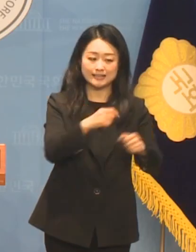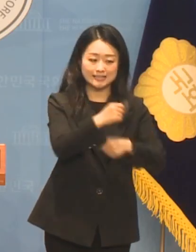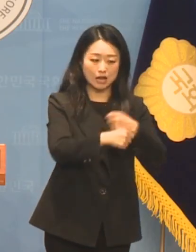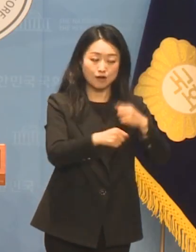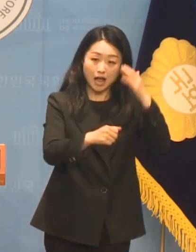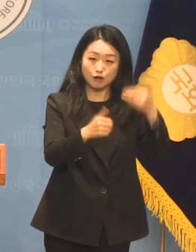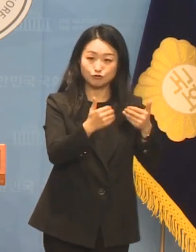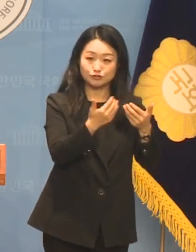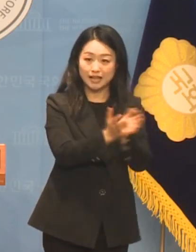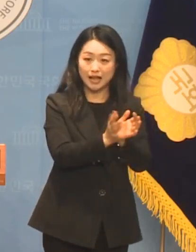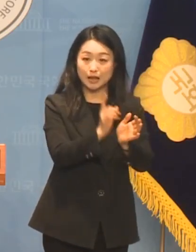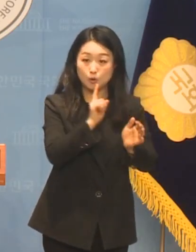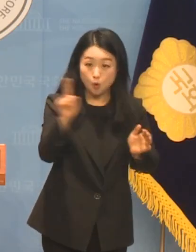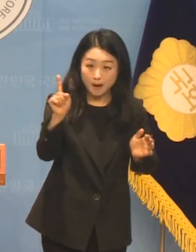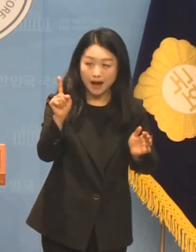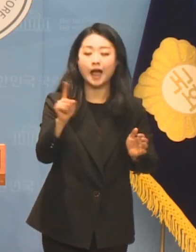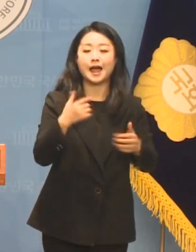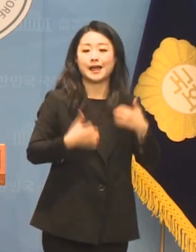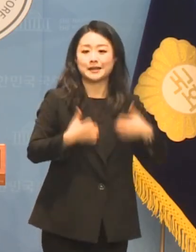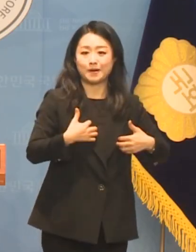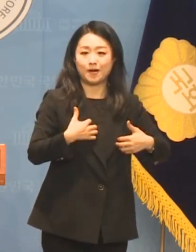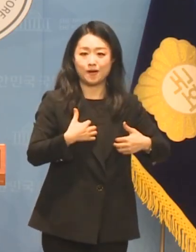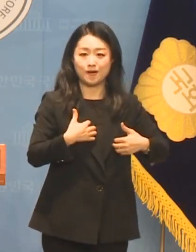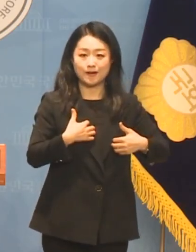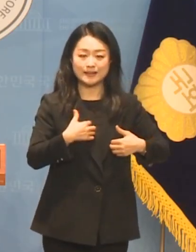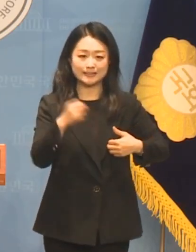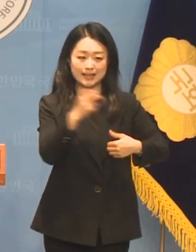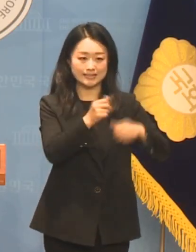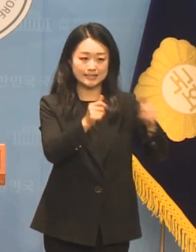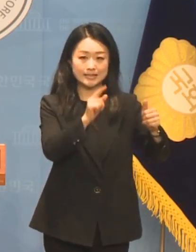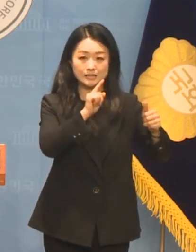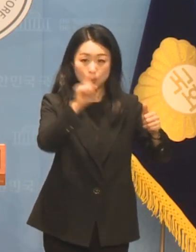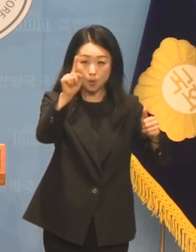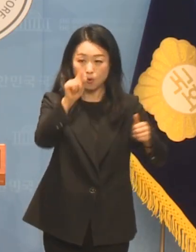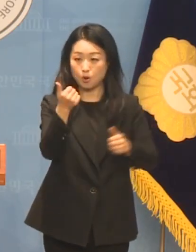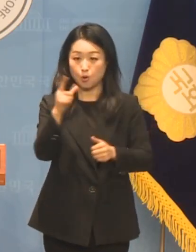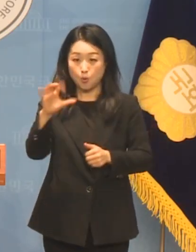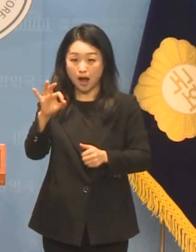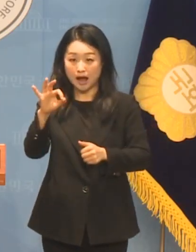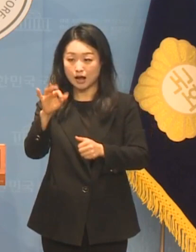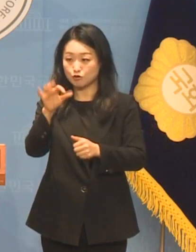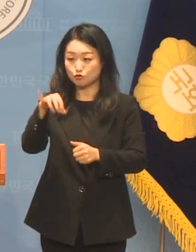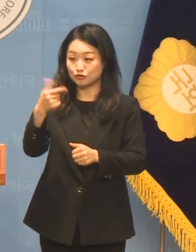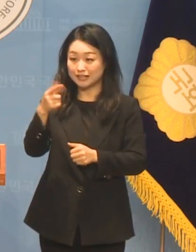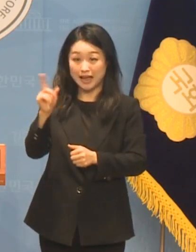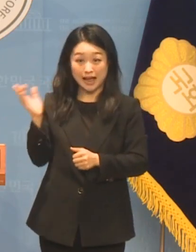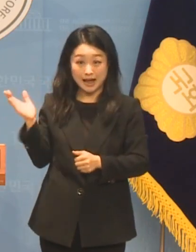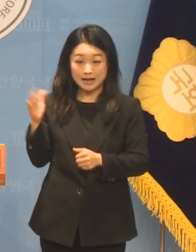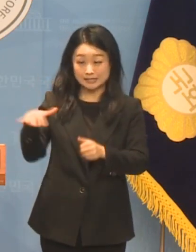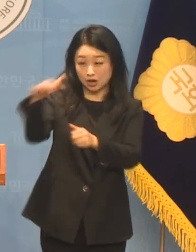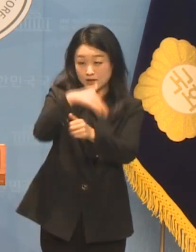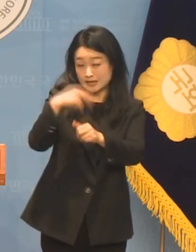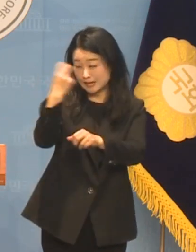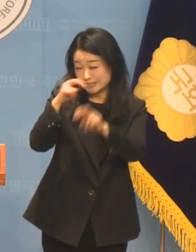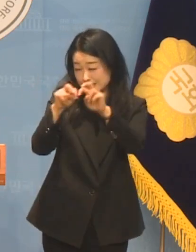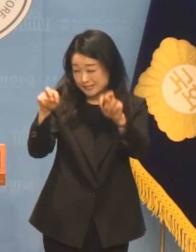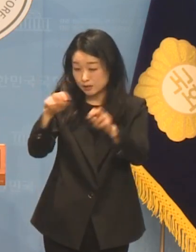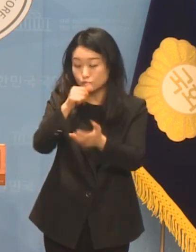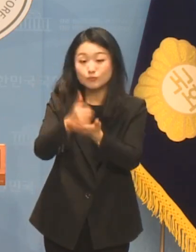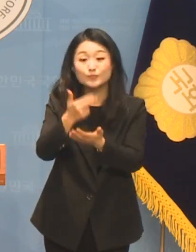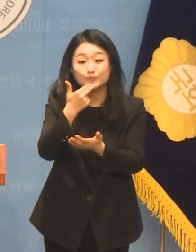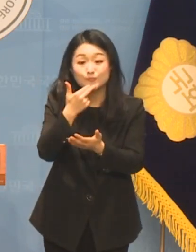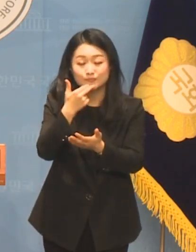기화로 보복 기소를 꿈꾸며 제 주변을 탈탈 털었습니다. 그러나 별다른